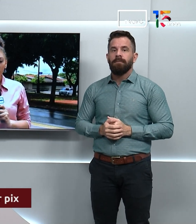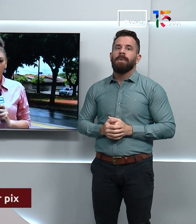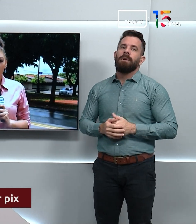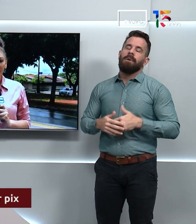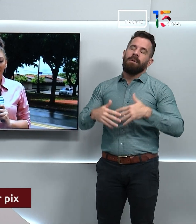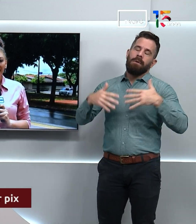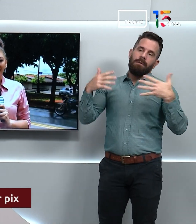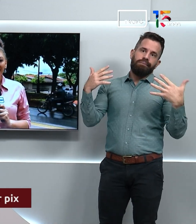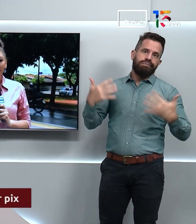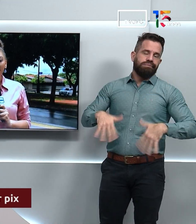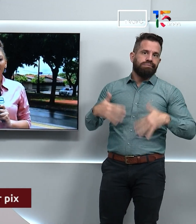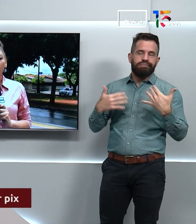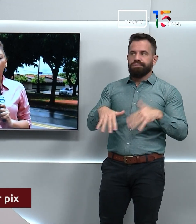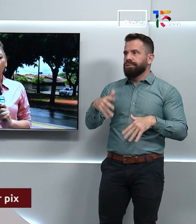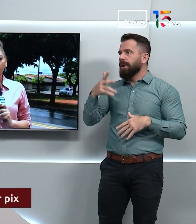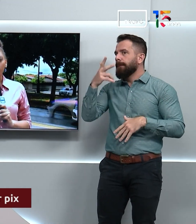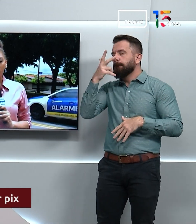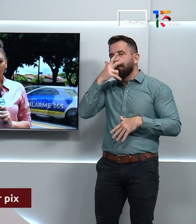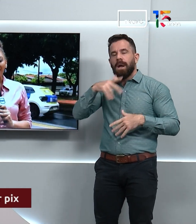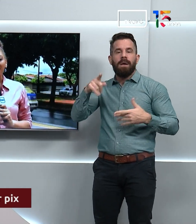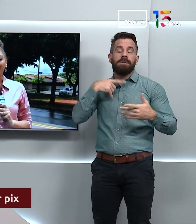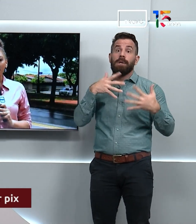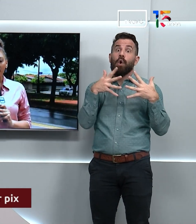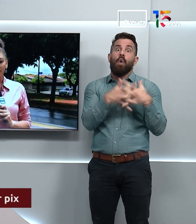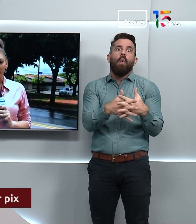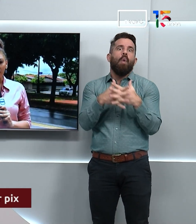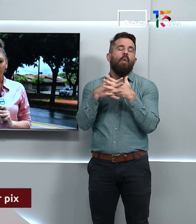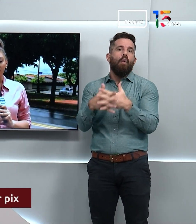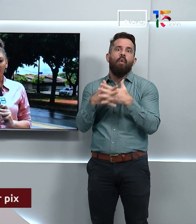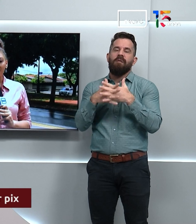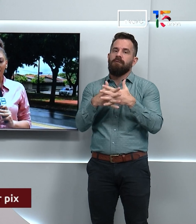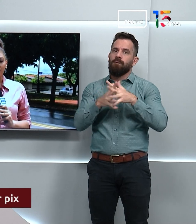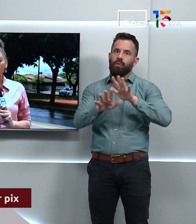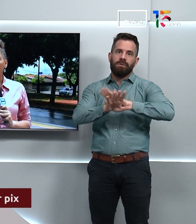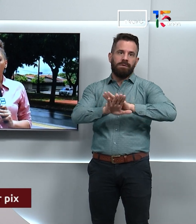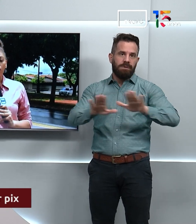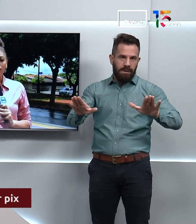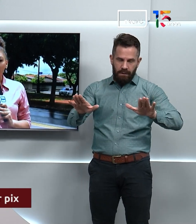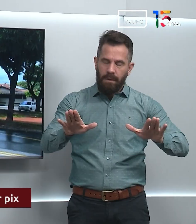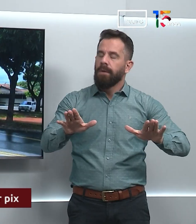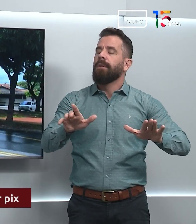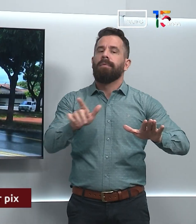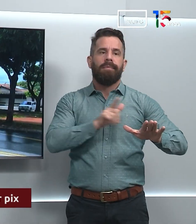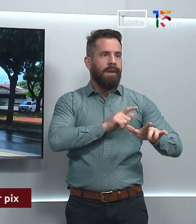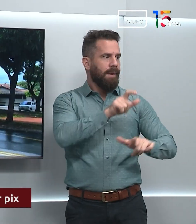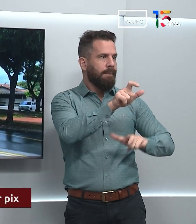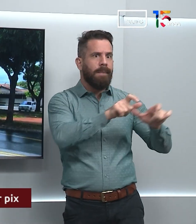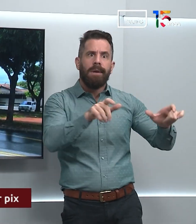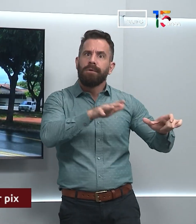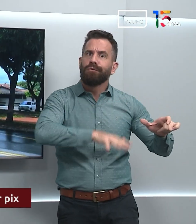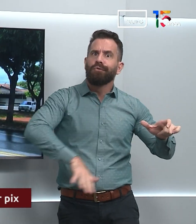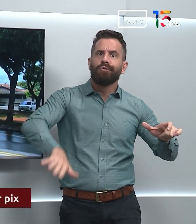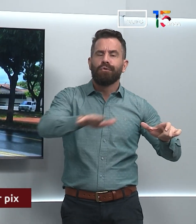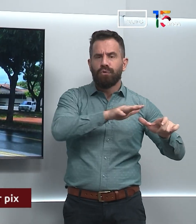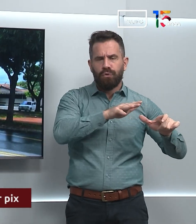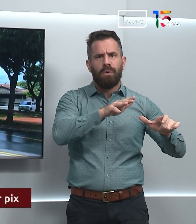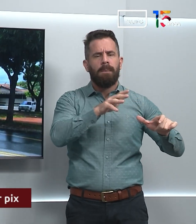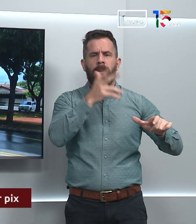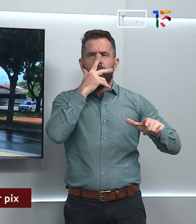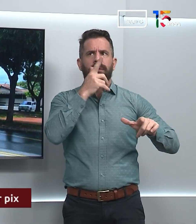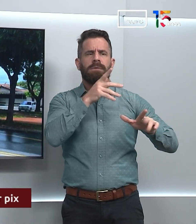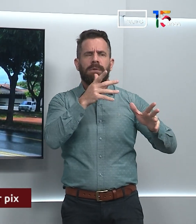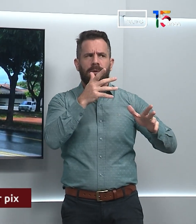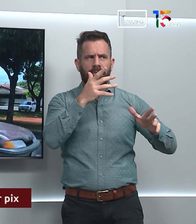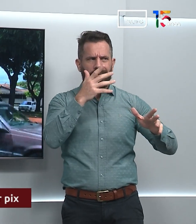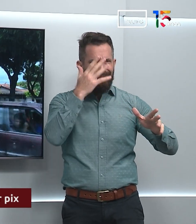de uma história marcada pela confusão. Daqui para frente, a fiscalização volta a ser como antes. Se mais de